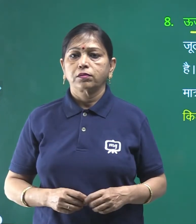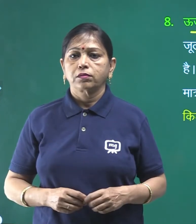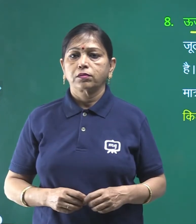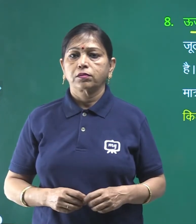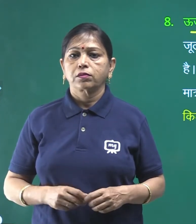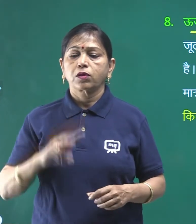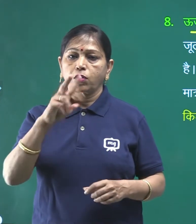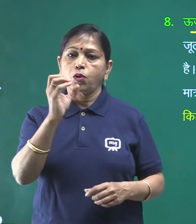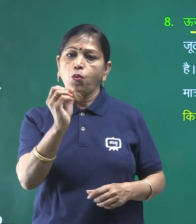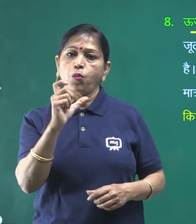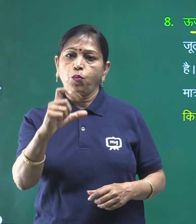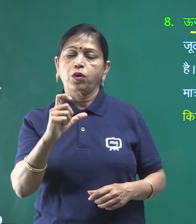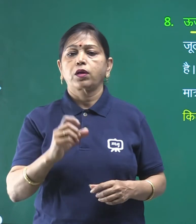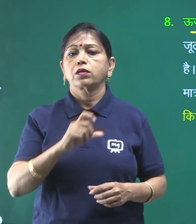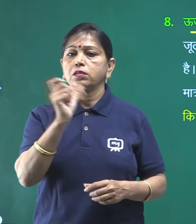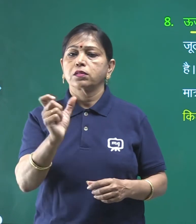व्यावसायिक मात्रक।